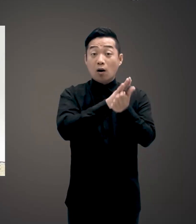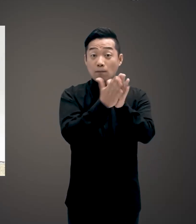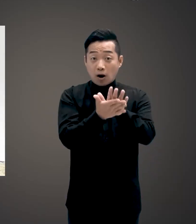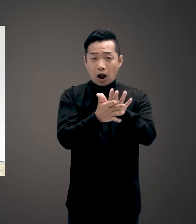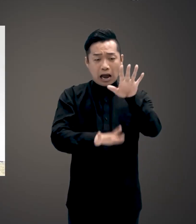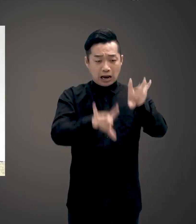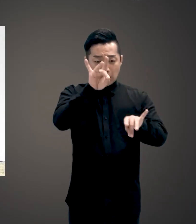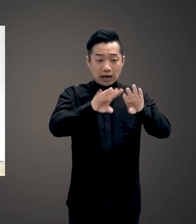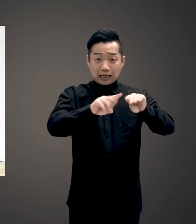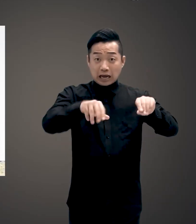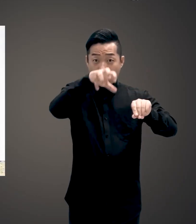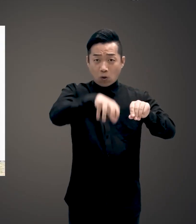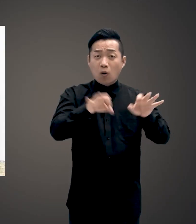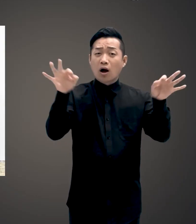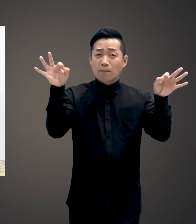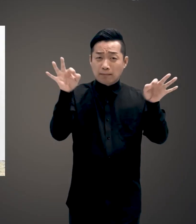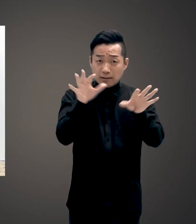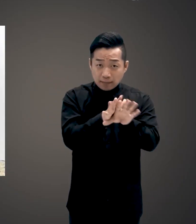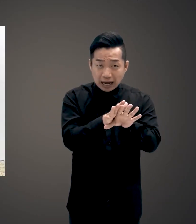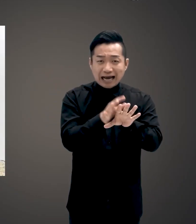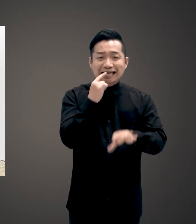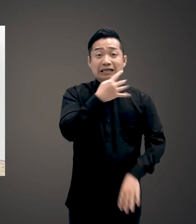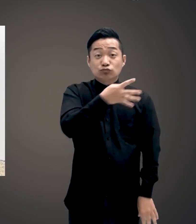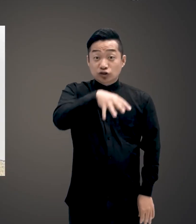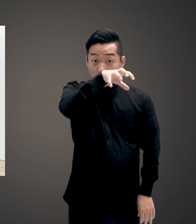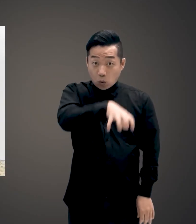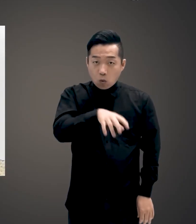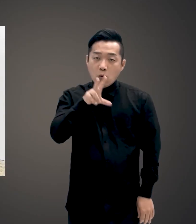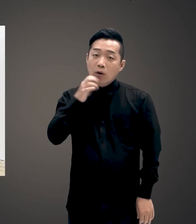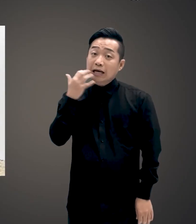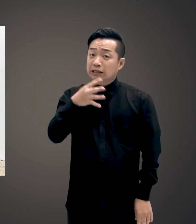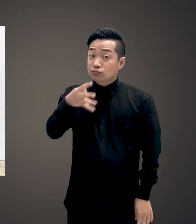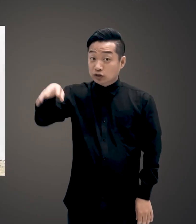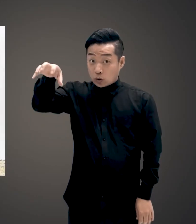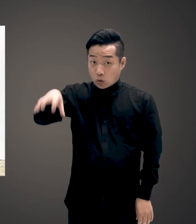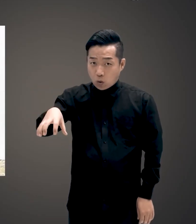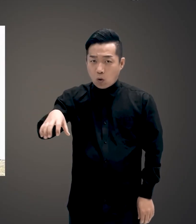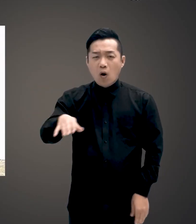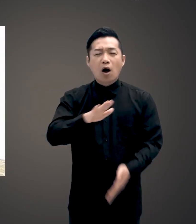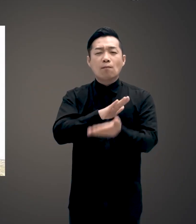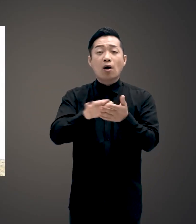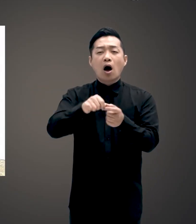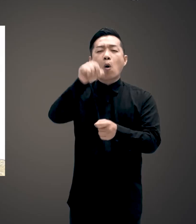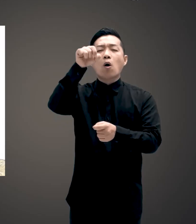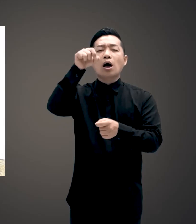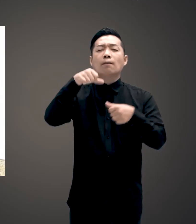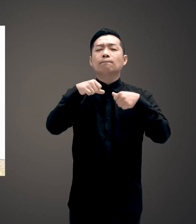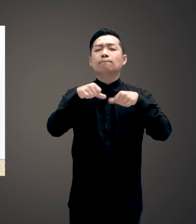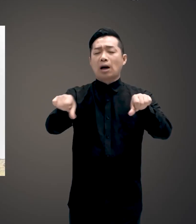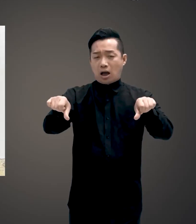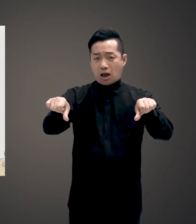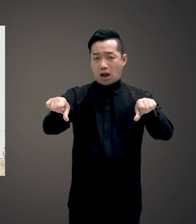환경의 변화로 갯벌이 점점 사라지자 흰무늬 갯벌과 회색무늬 갯벌의 오랜 평화는 깨지고